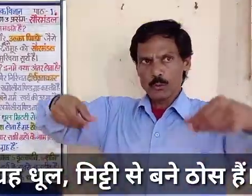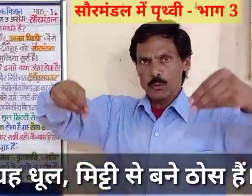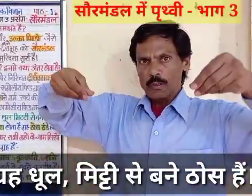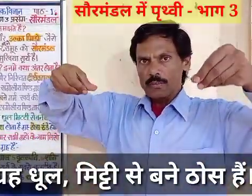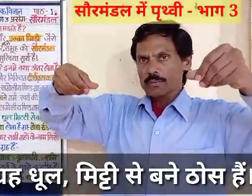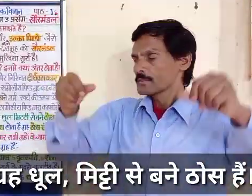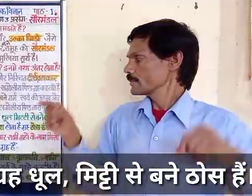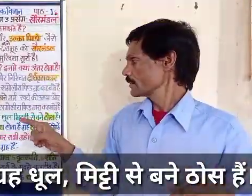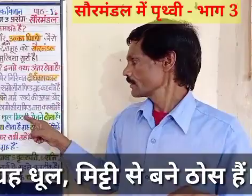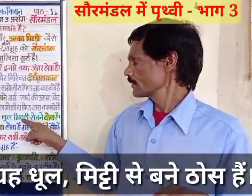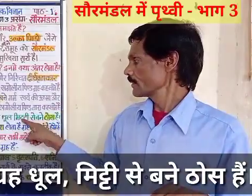धूल,